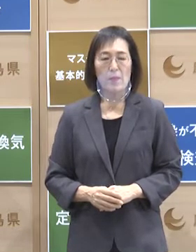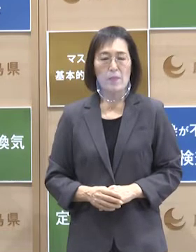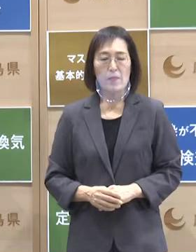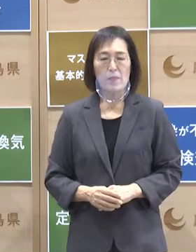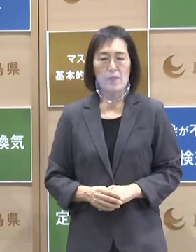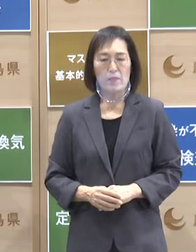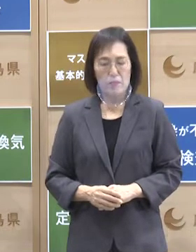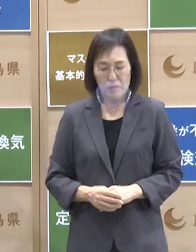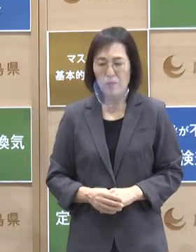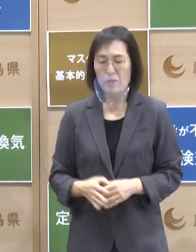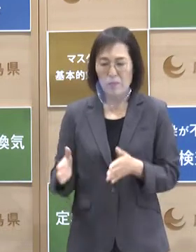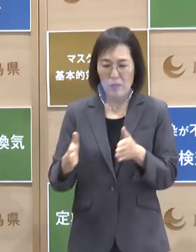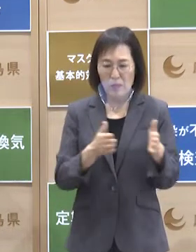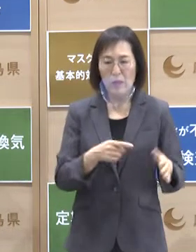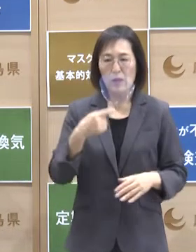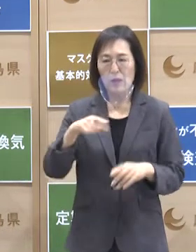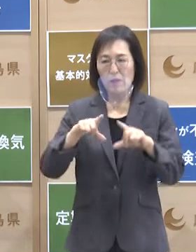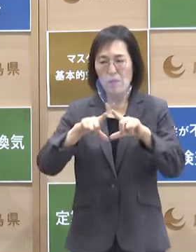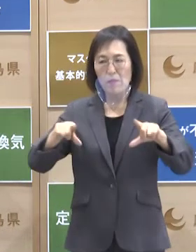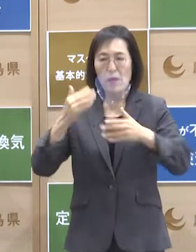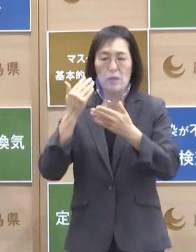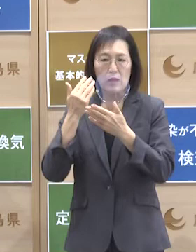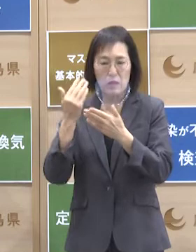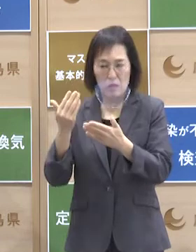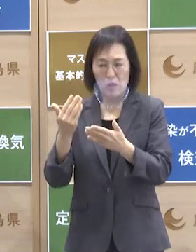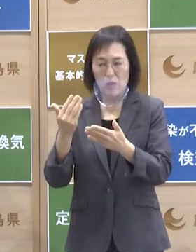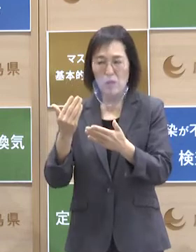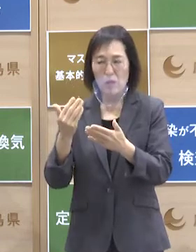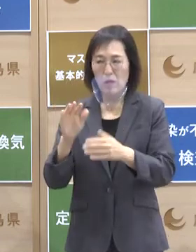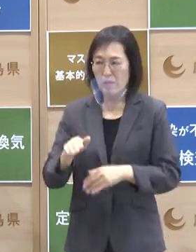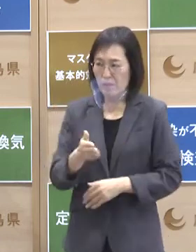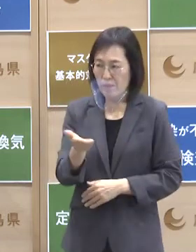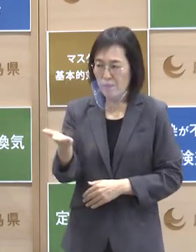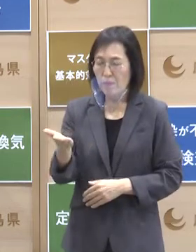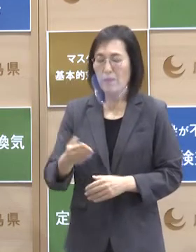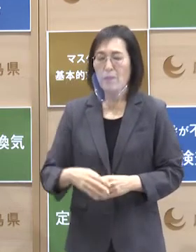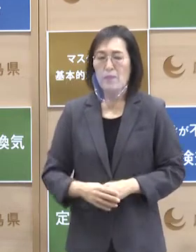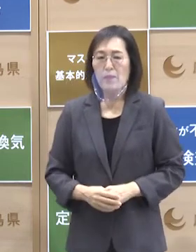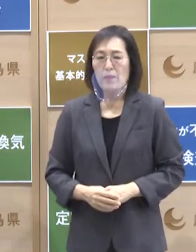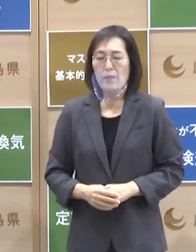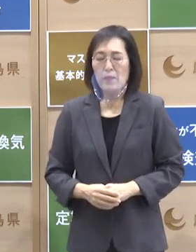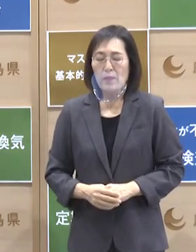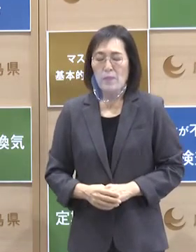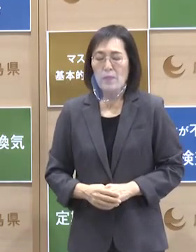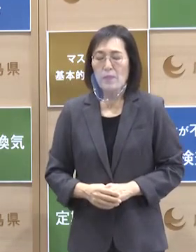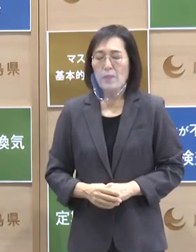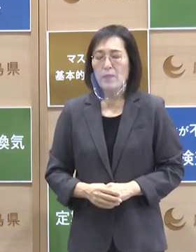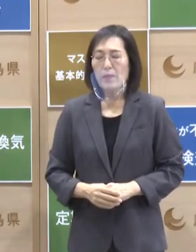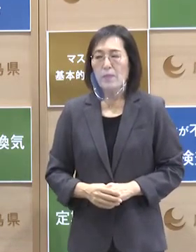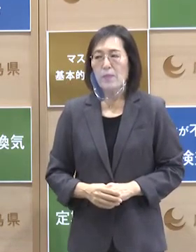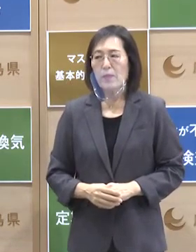では一般質問に移ります。他に質問がある人はお願いします。